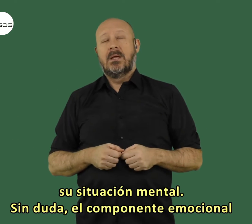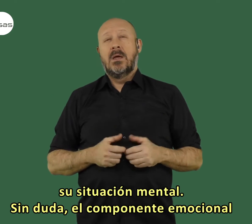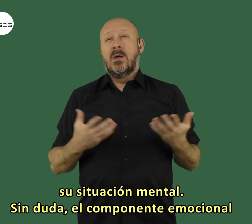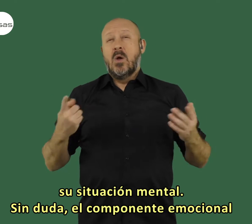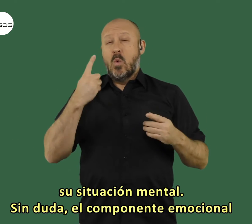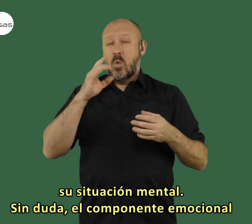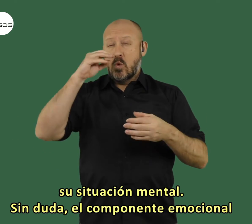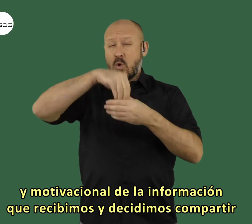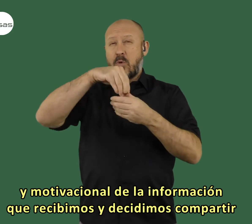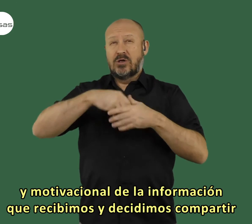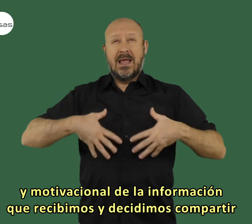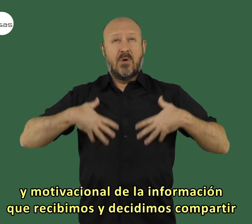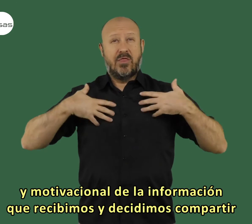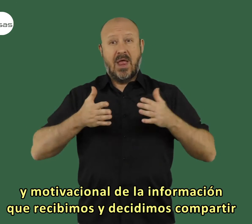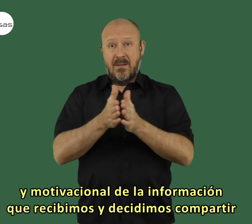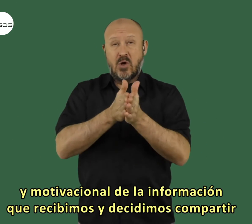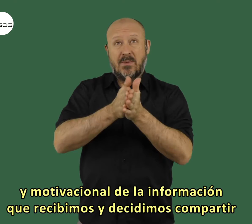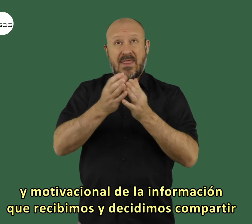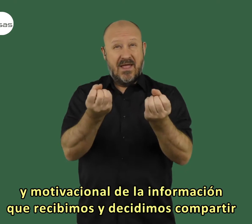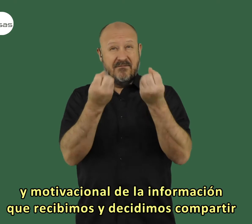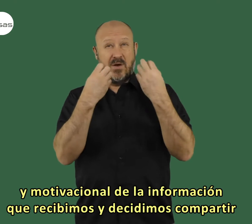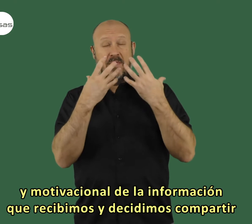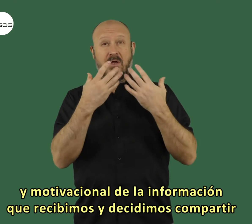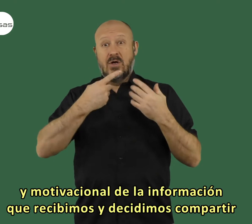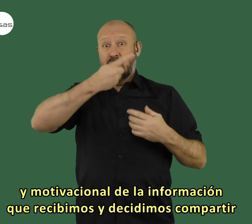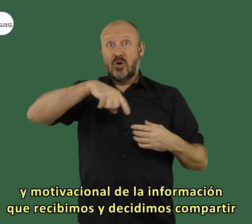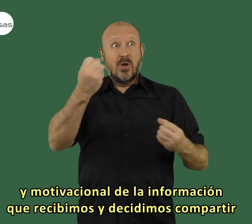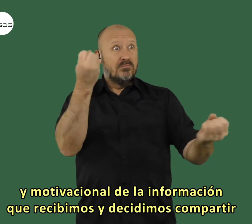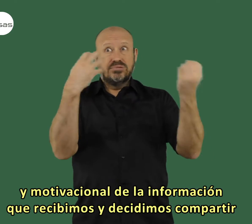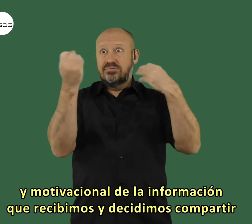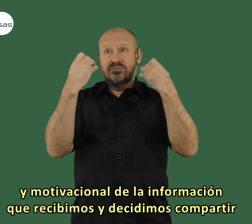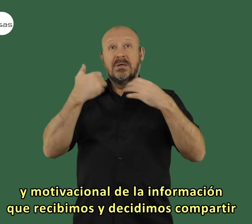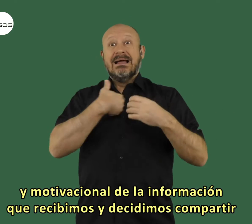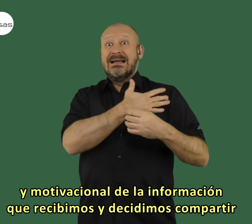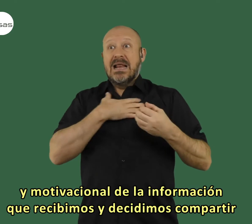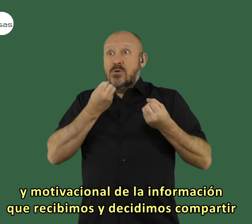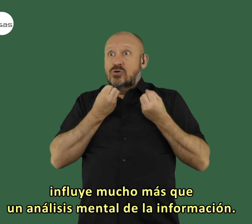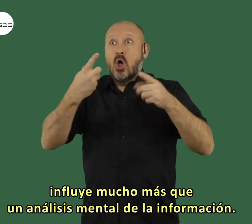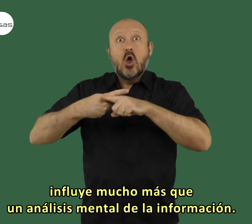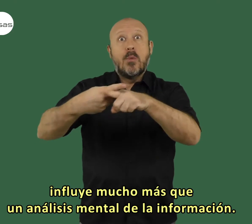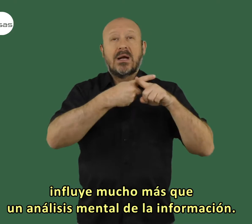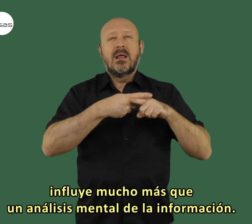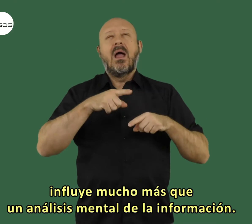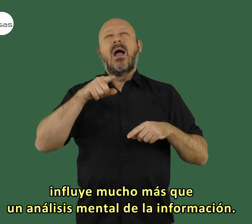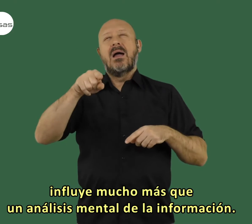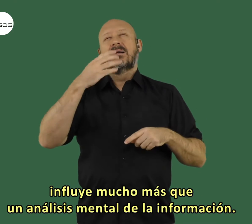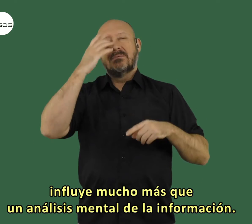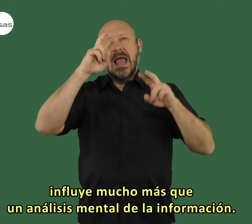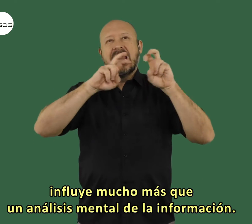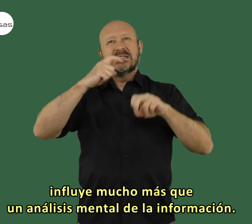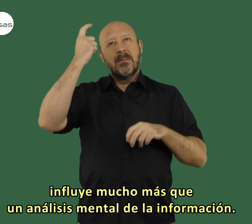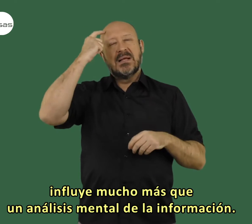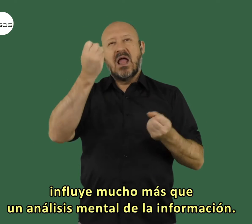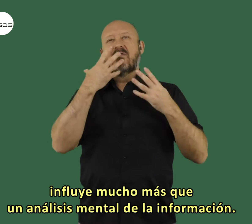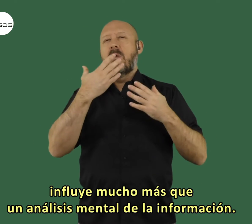Sin duda, el componente emocional y motivacional de la información que recibimos y decidimos compartir influye mucho más que